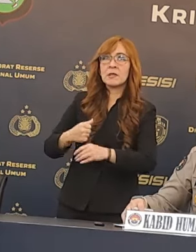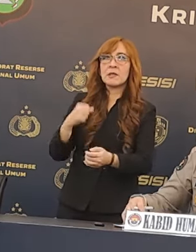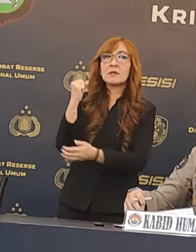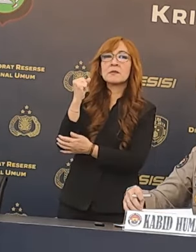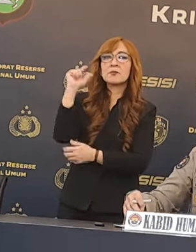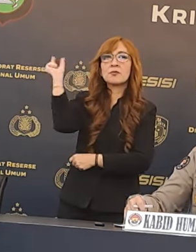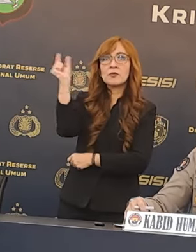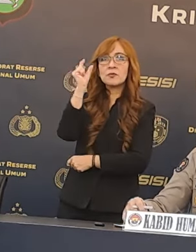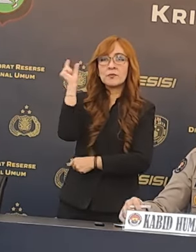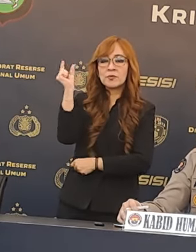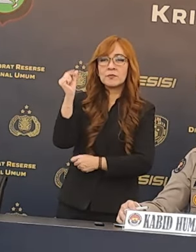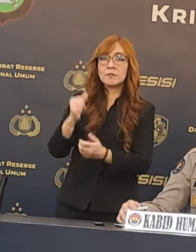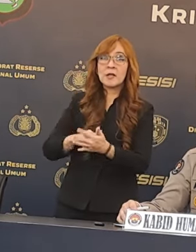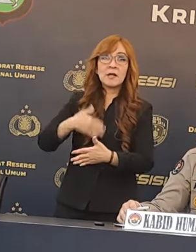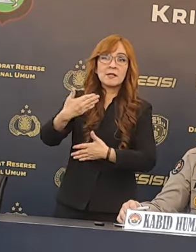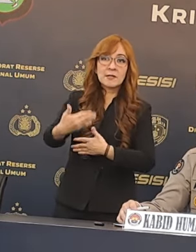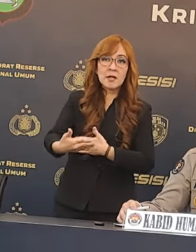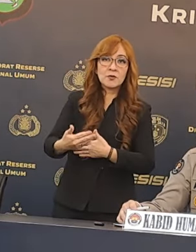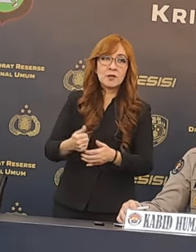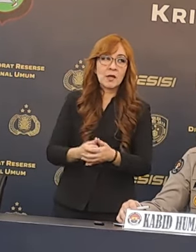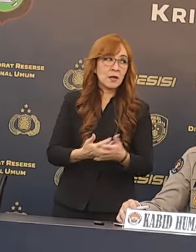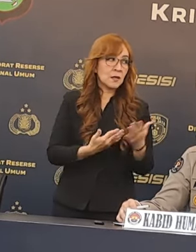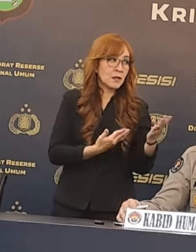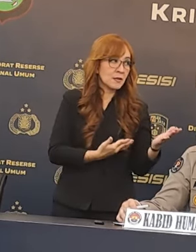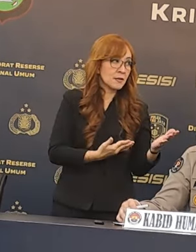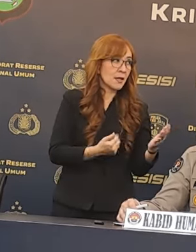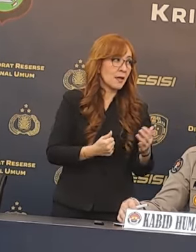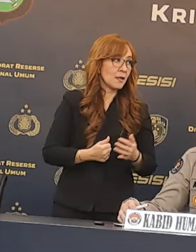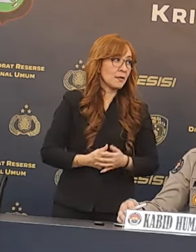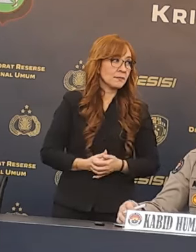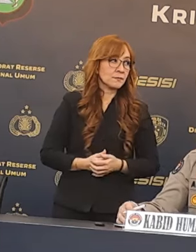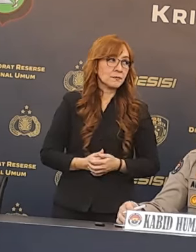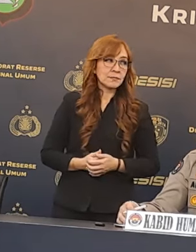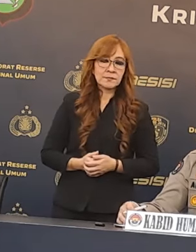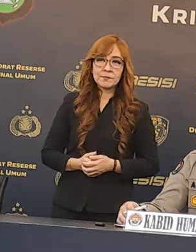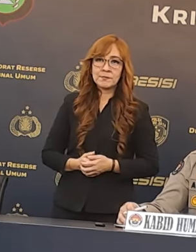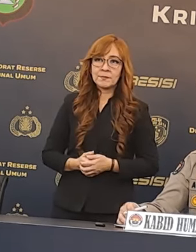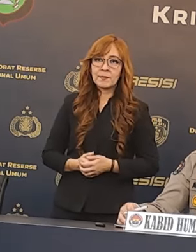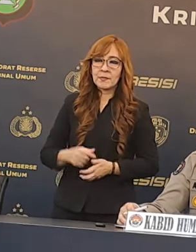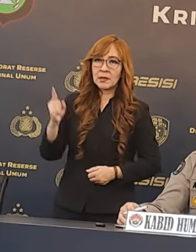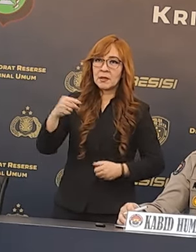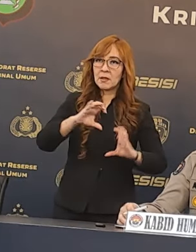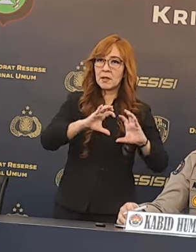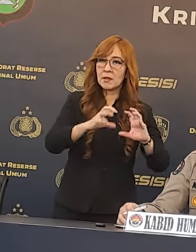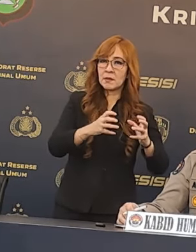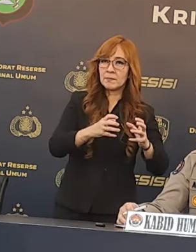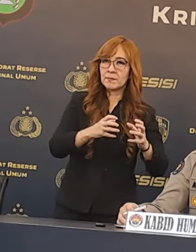Selanjutnya kami persilakan secara berurutan saja, Pak ya. Dari tim